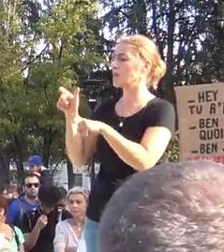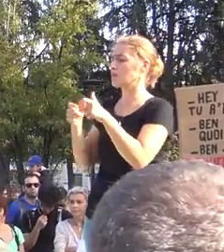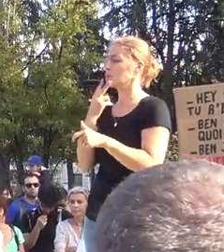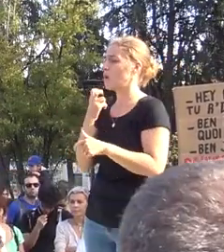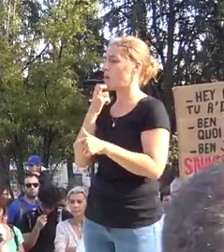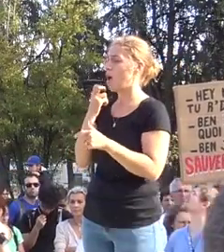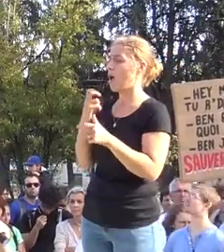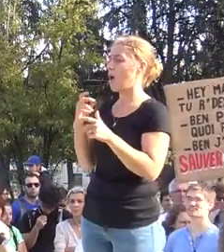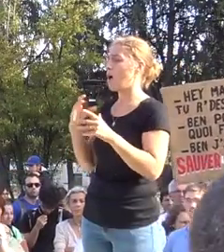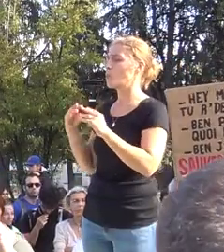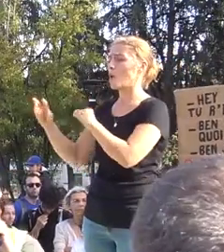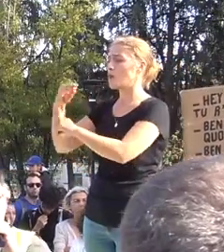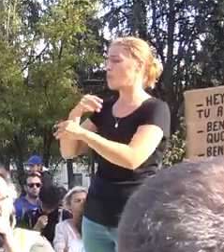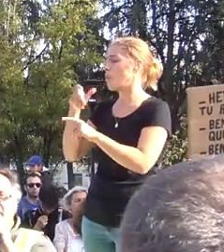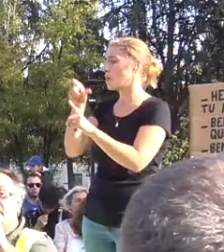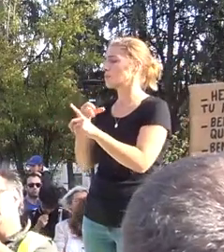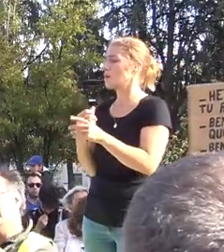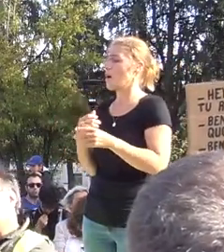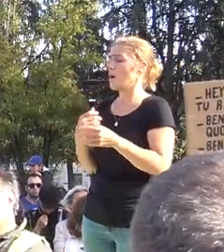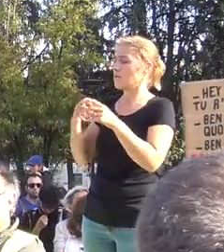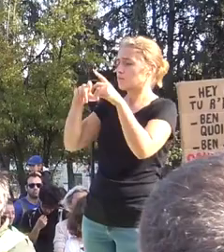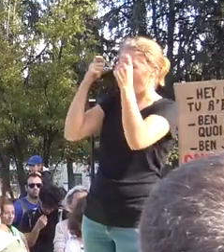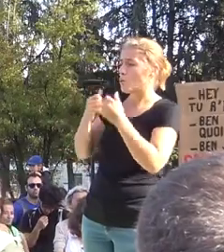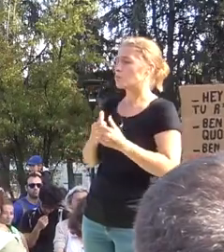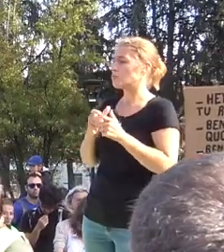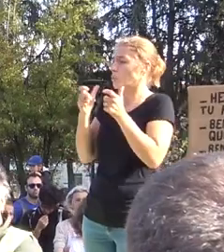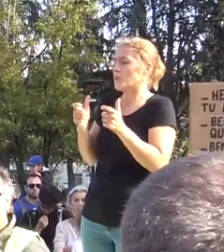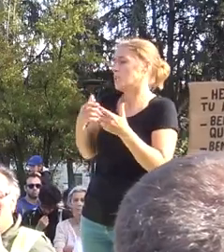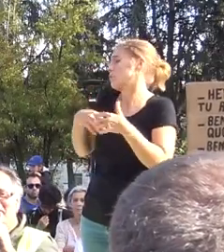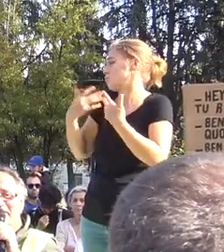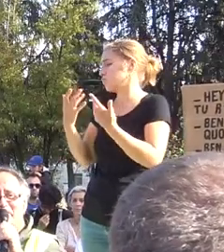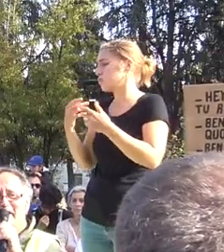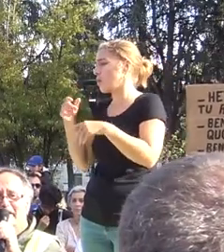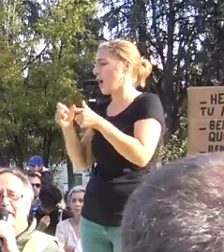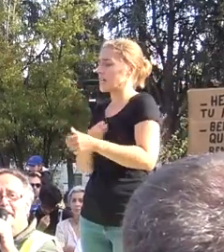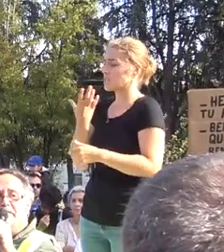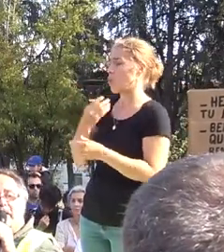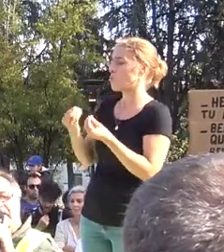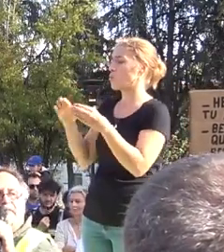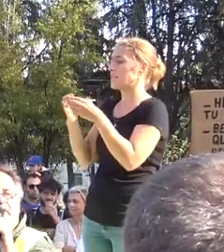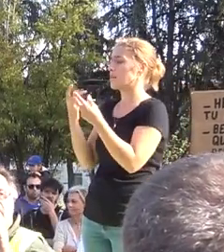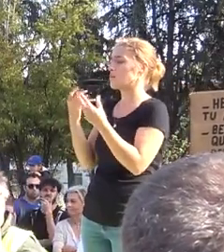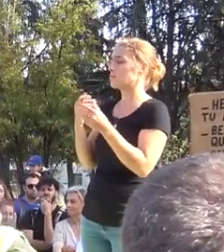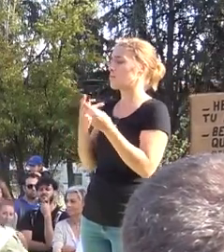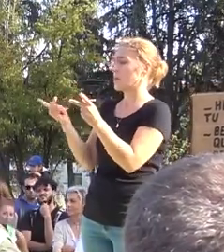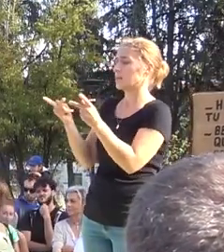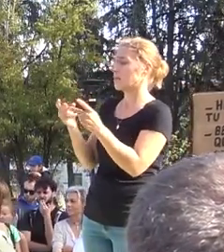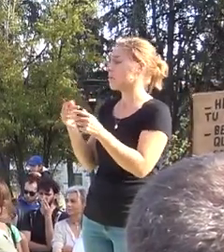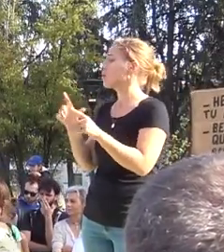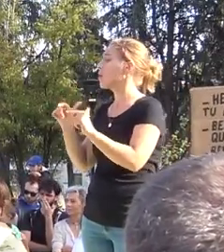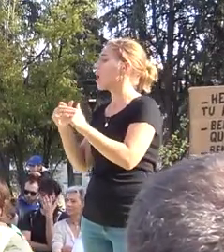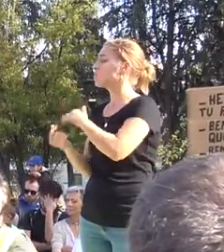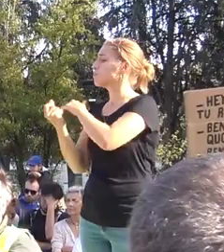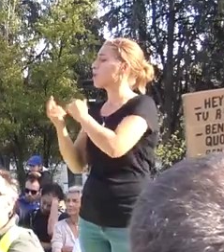habitants, par des entrepreneurs, par des artisans, éventuellement pourquoi pas par des collectivités publiques, des projets que nous et